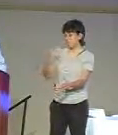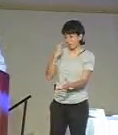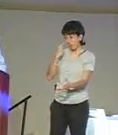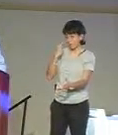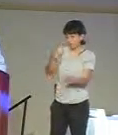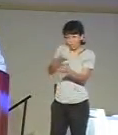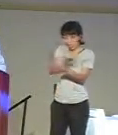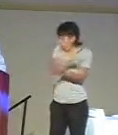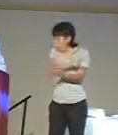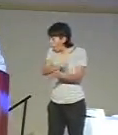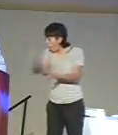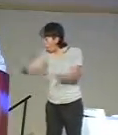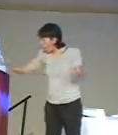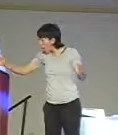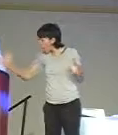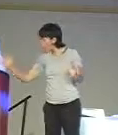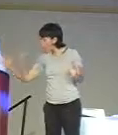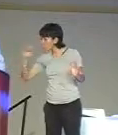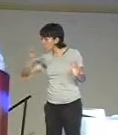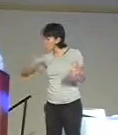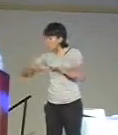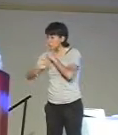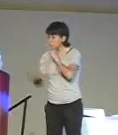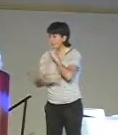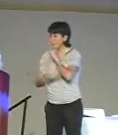mujeres embarazadas.